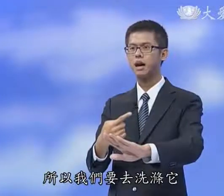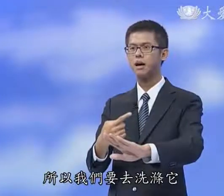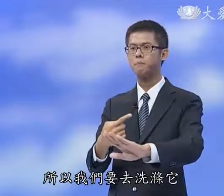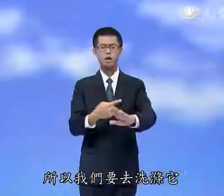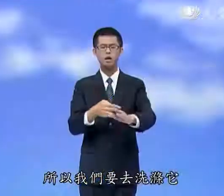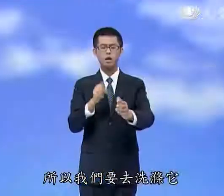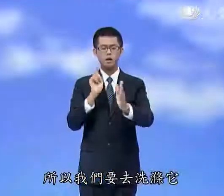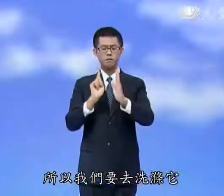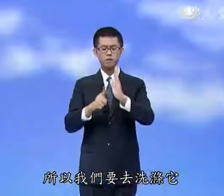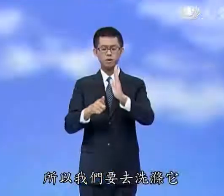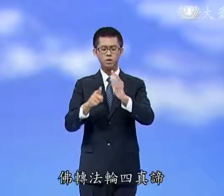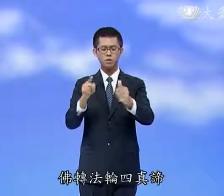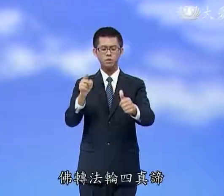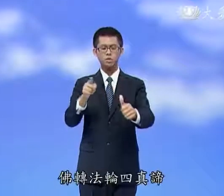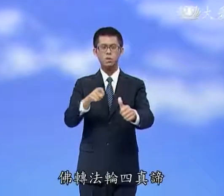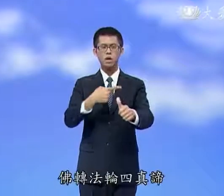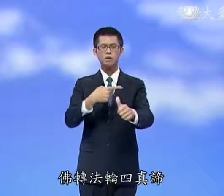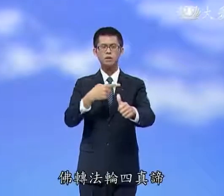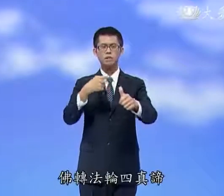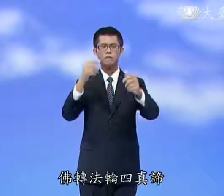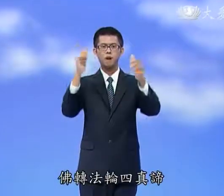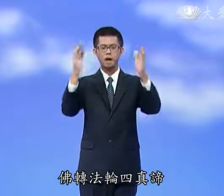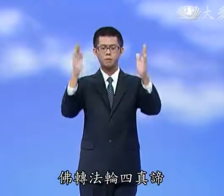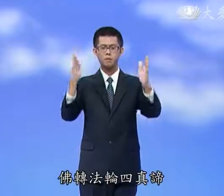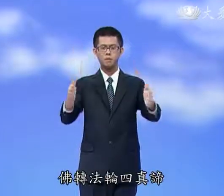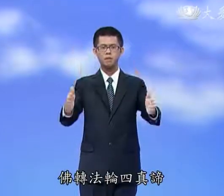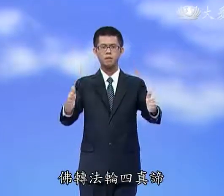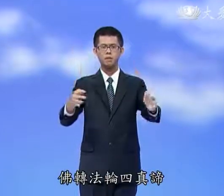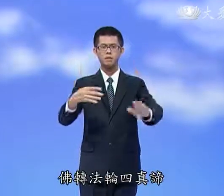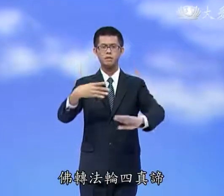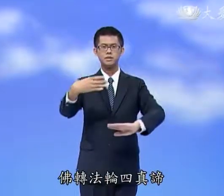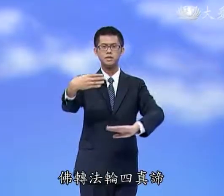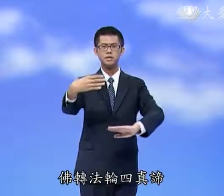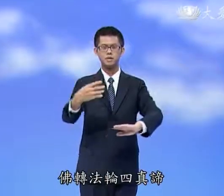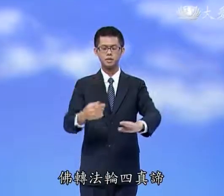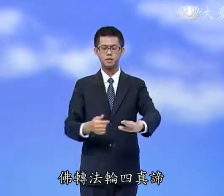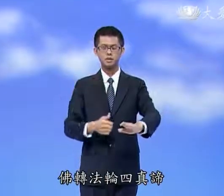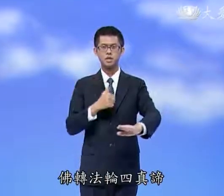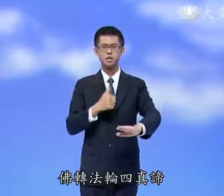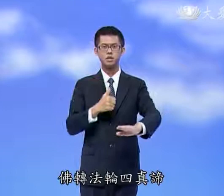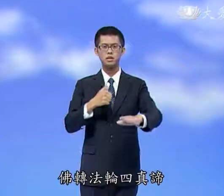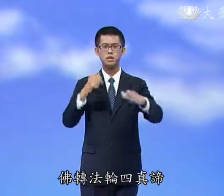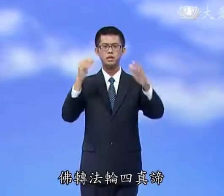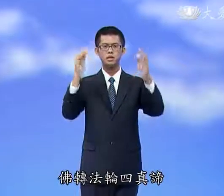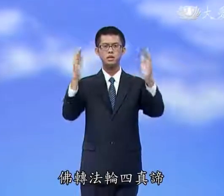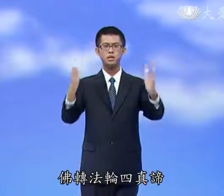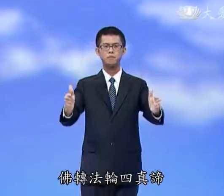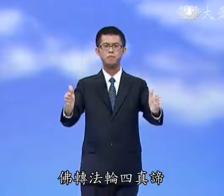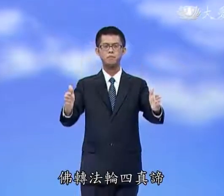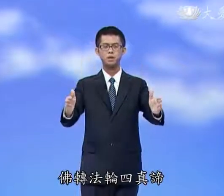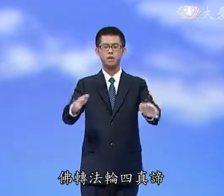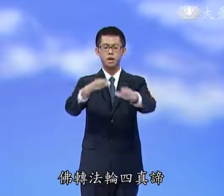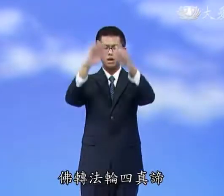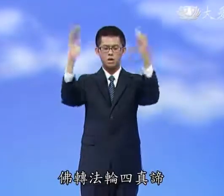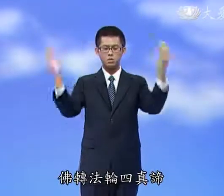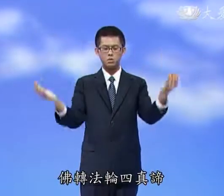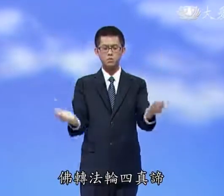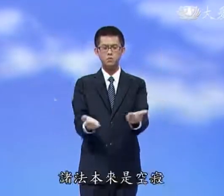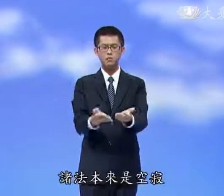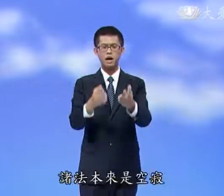它。佛转法轮，四真谛，诸